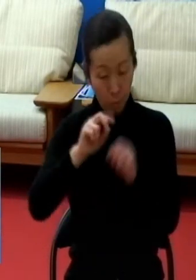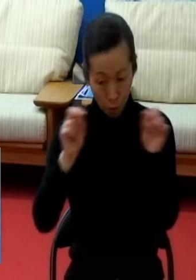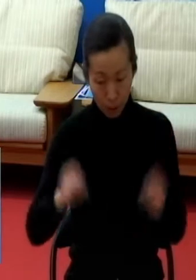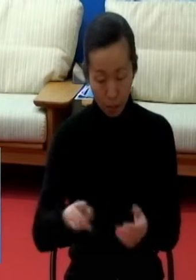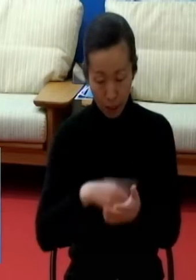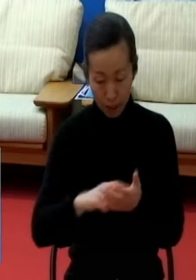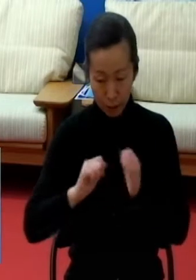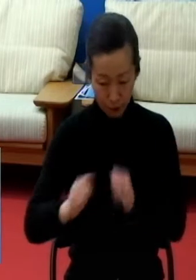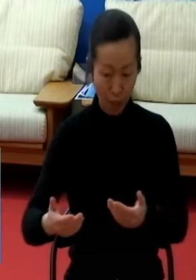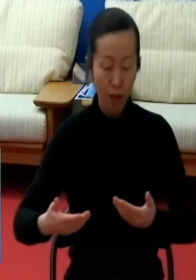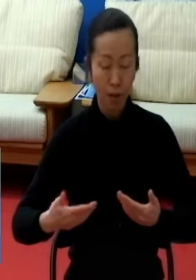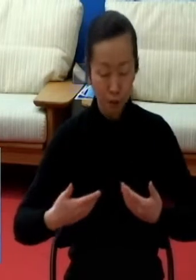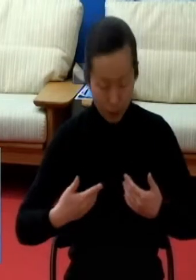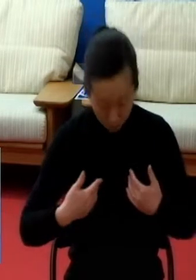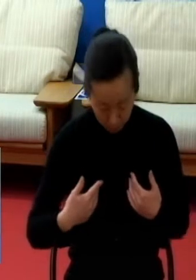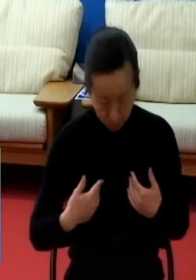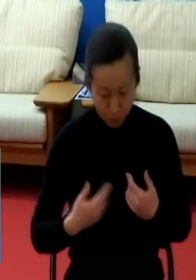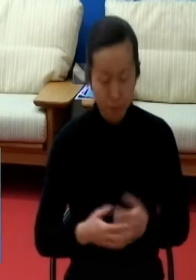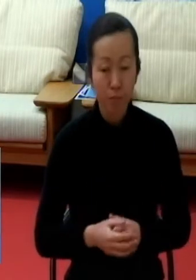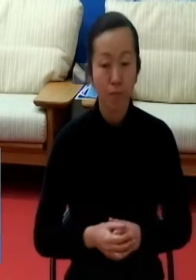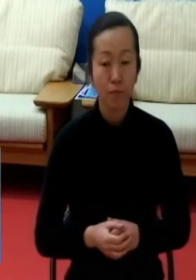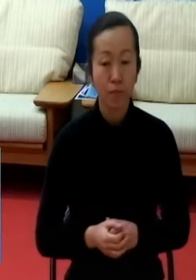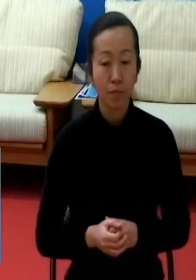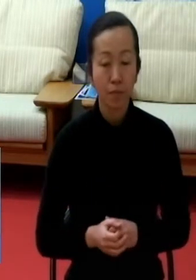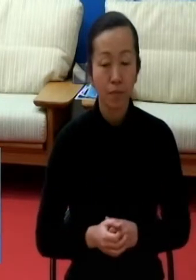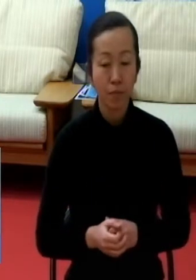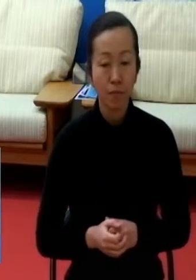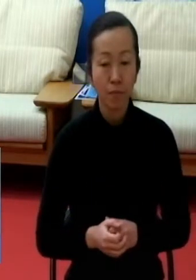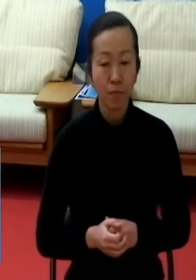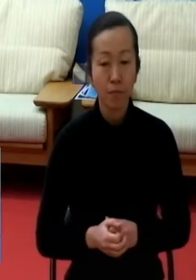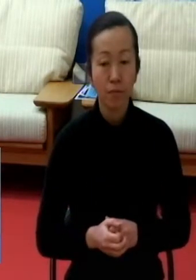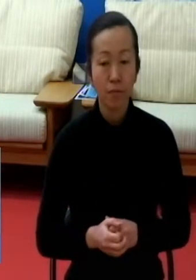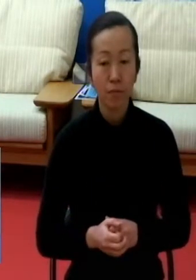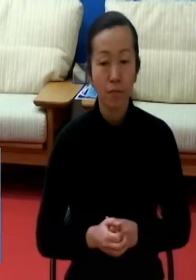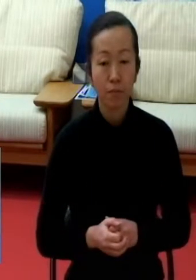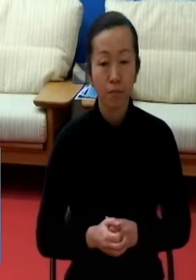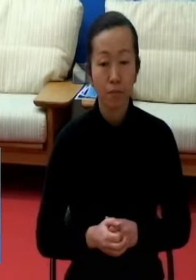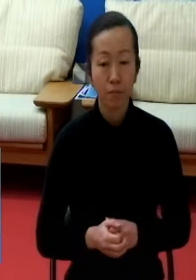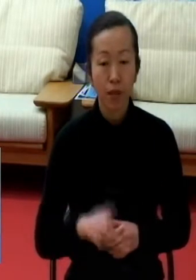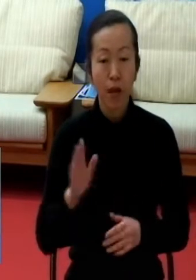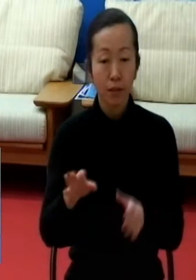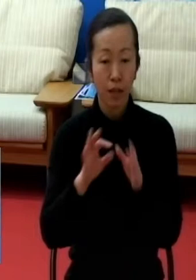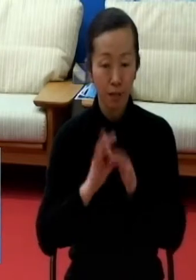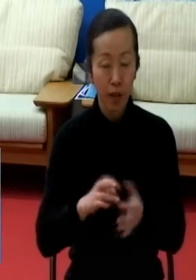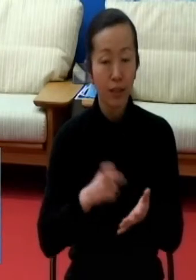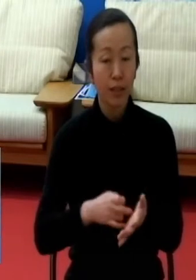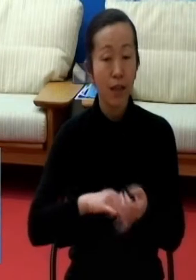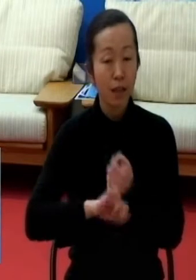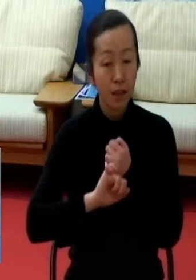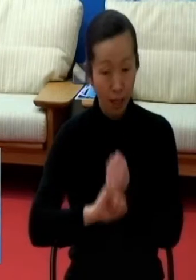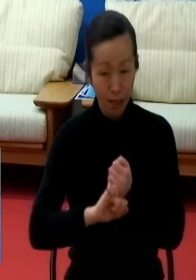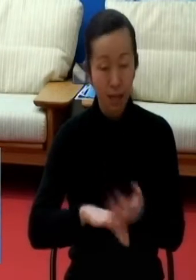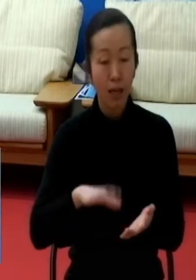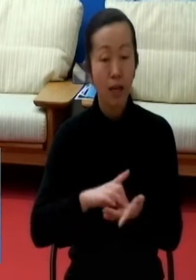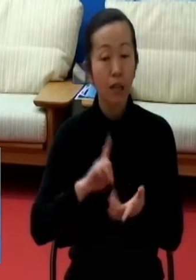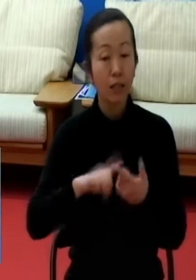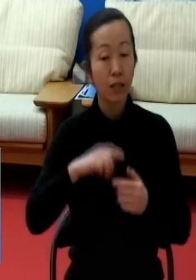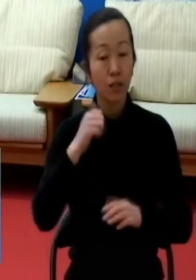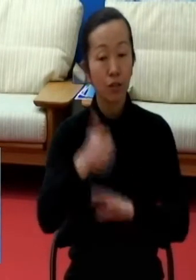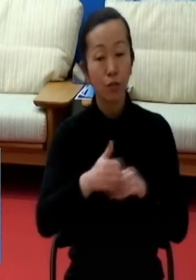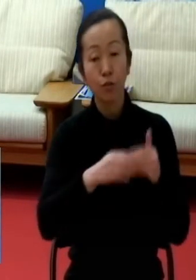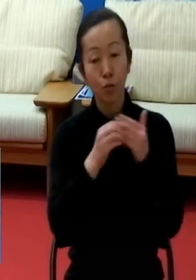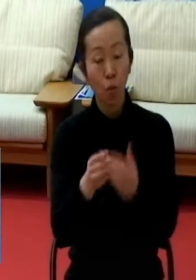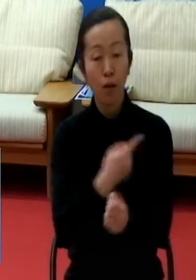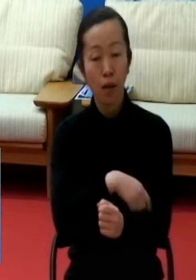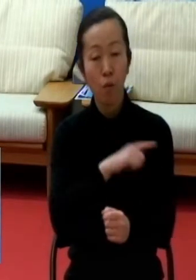여러분 절대 영적 주도권을 쌓고 그 영적 싸움에서 밀리지 마시기 바랍니다. ですから絶対に霊的な主導権を回